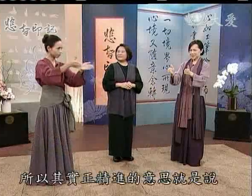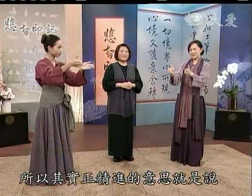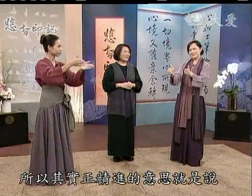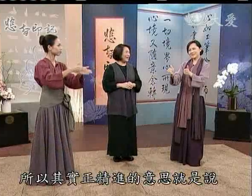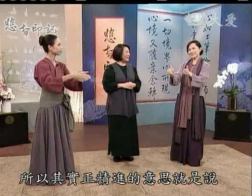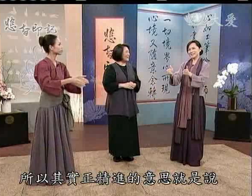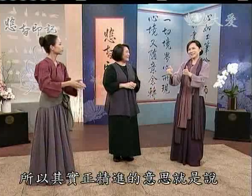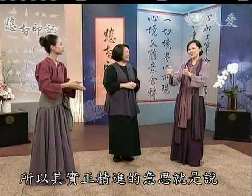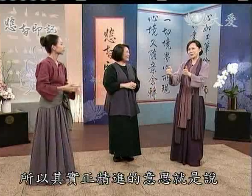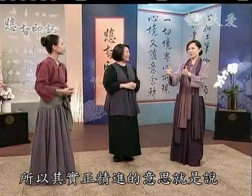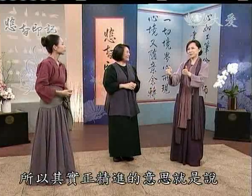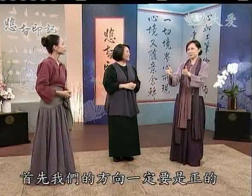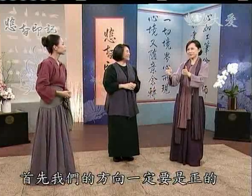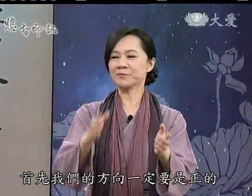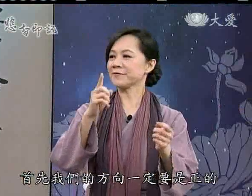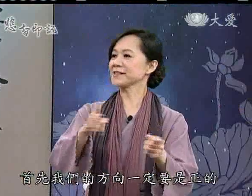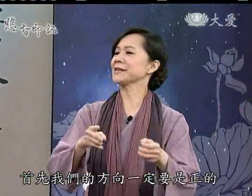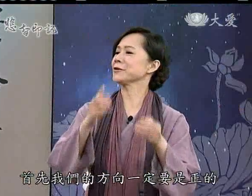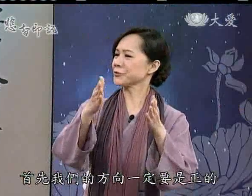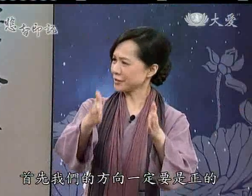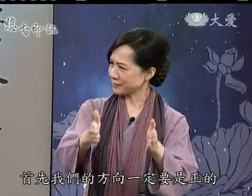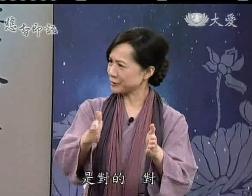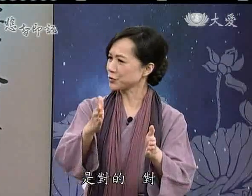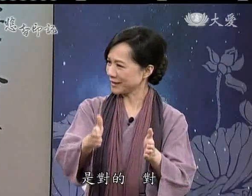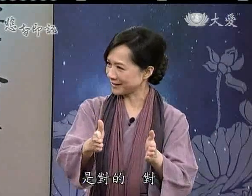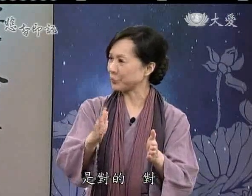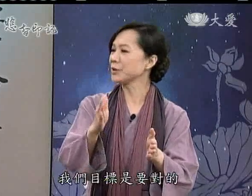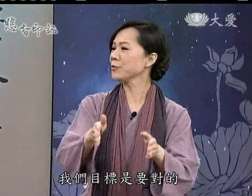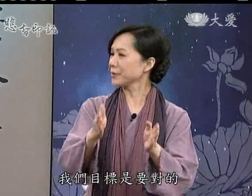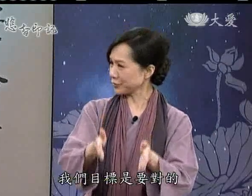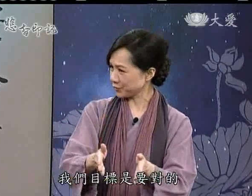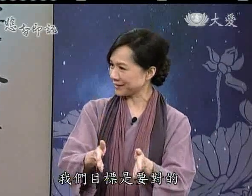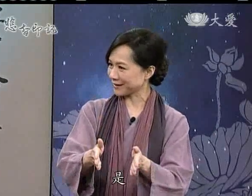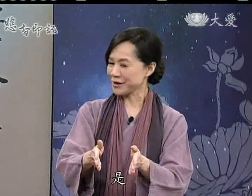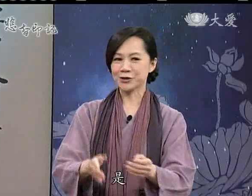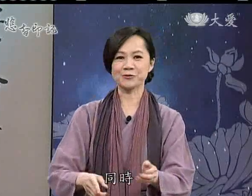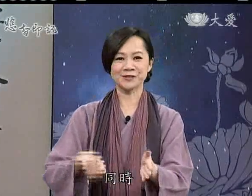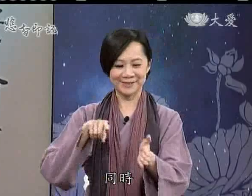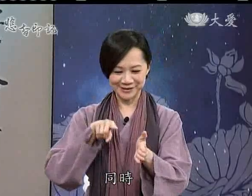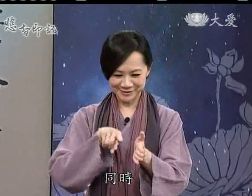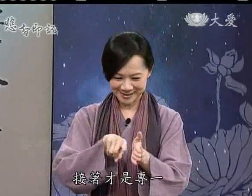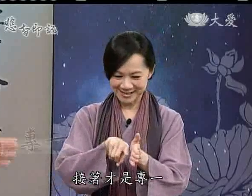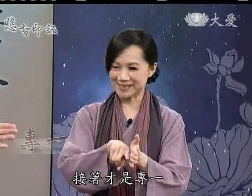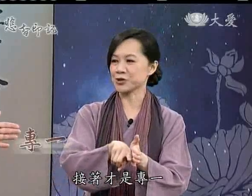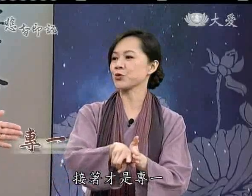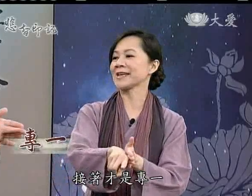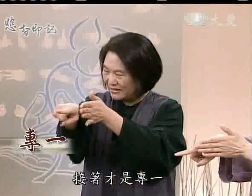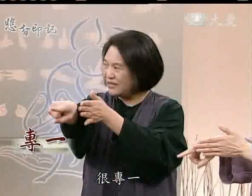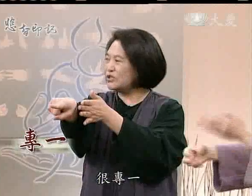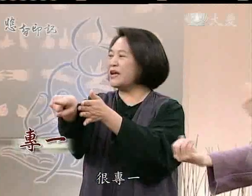所以其实正精进意思就是说，首先我们的方向一定要是正的，是 对 的，我们的目标是要对的， 是， 同时接下来才是专一、 专